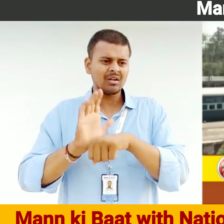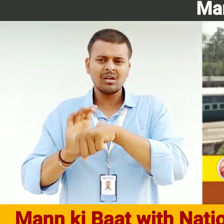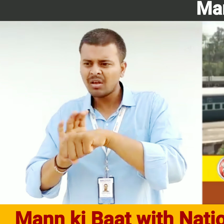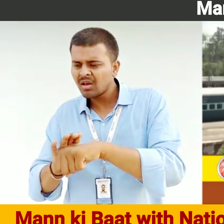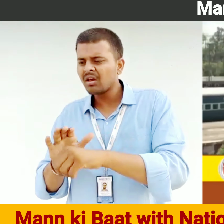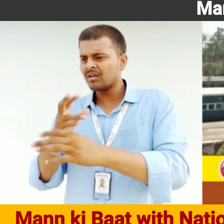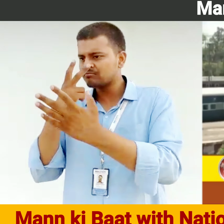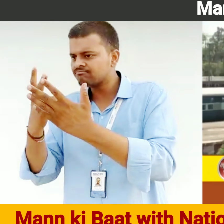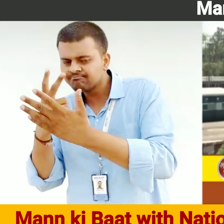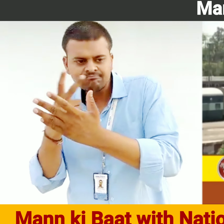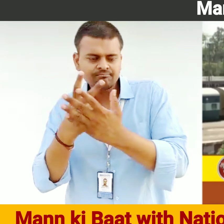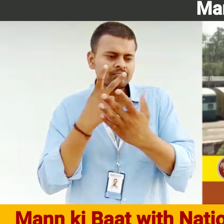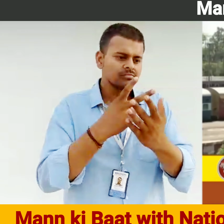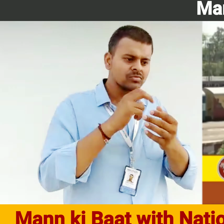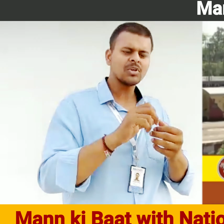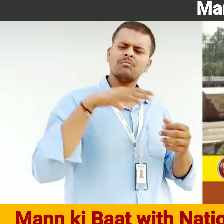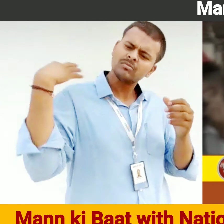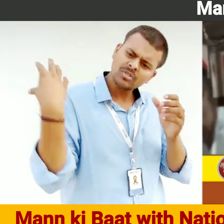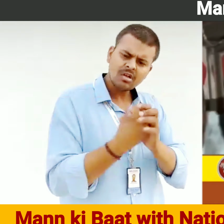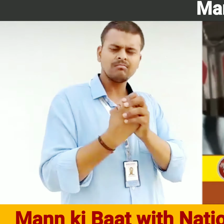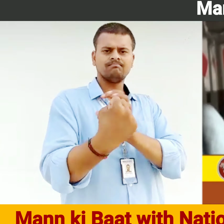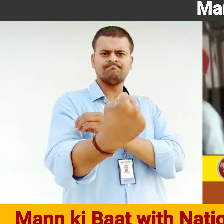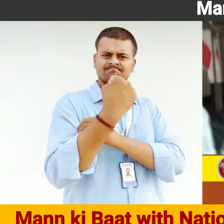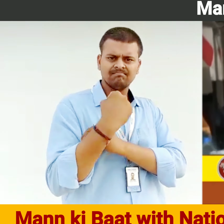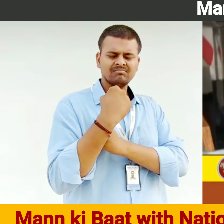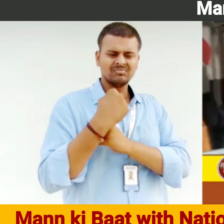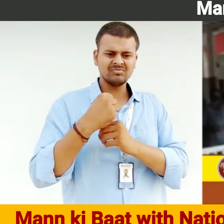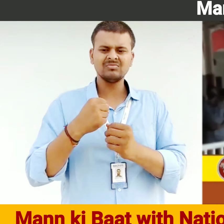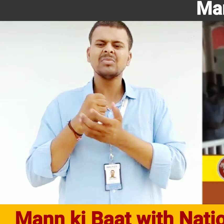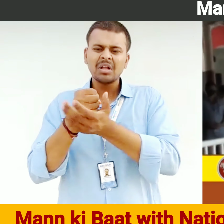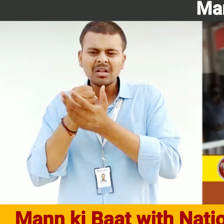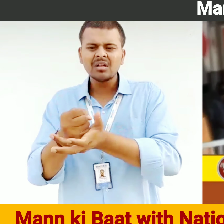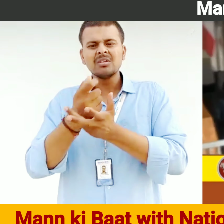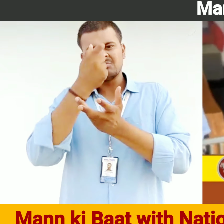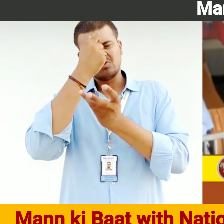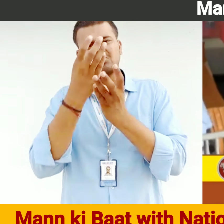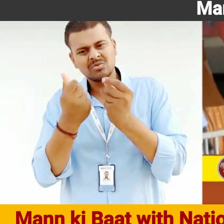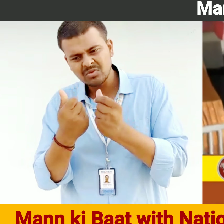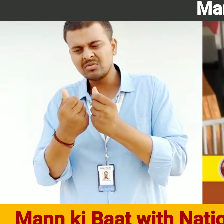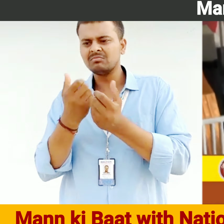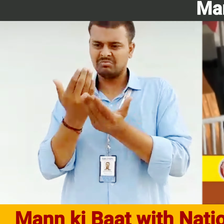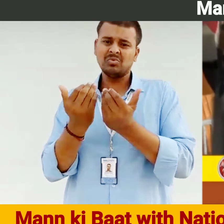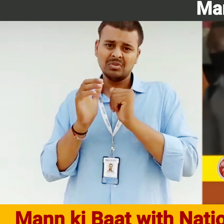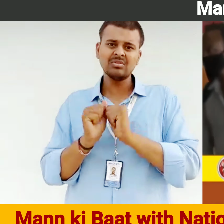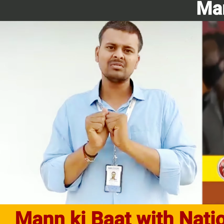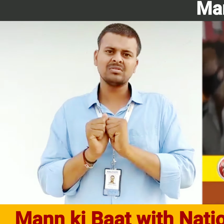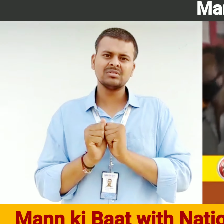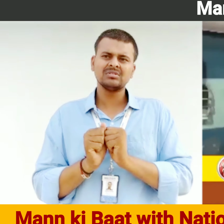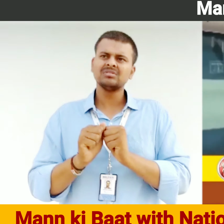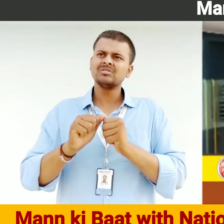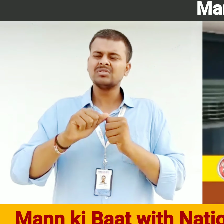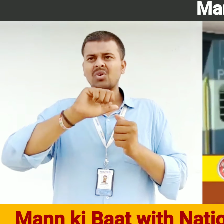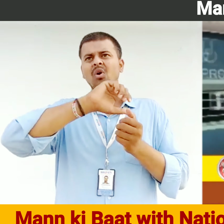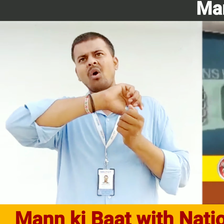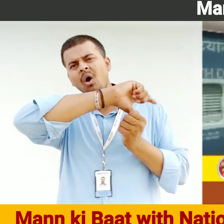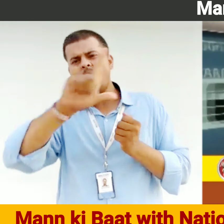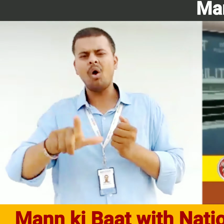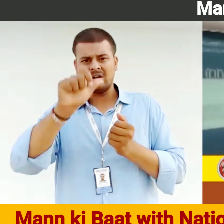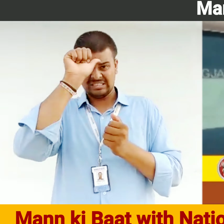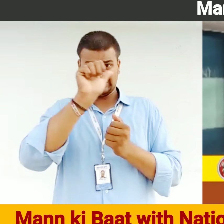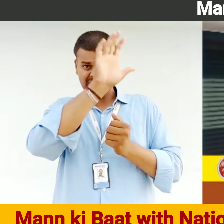देश प्रयास कर रहा है। हमारे रेलवे के साथी दिन रात लगे हुए हैं। केंद्र हो, राज्य हो,